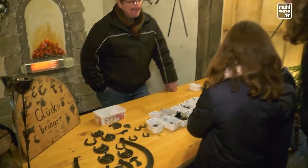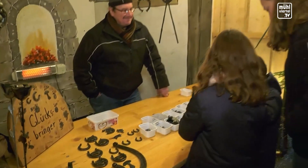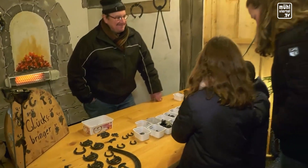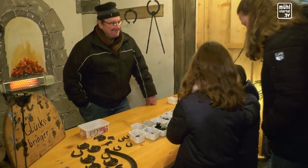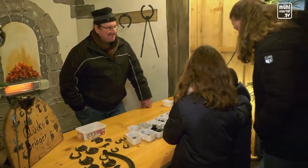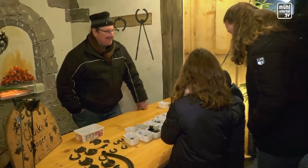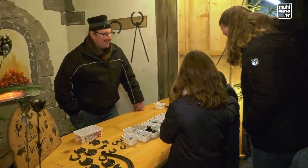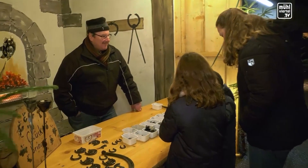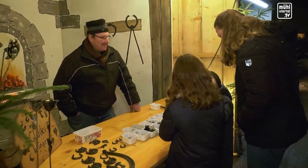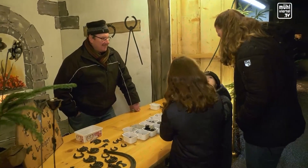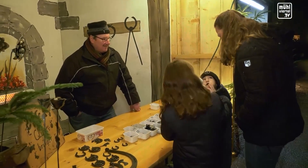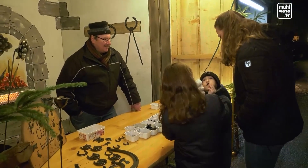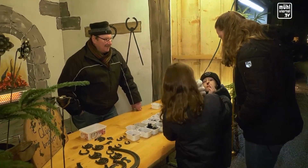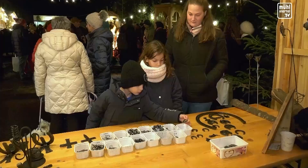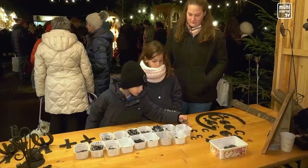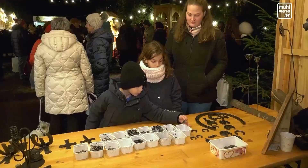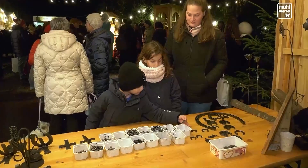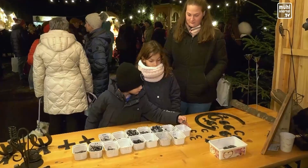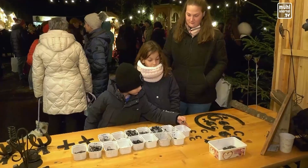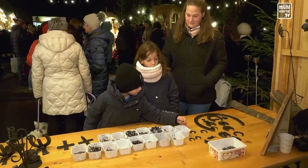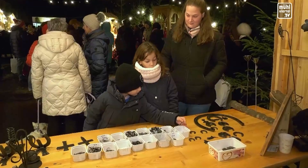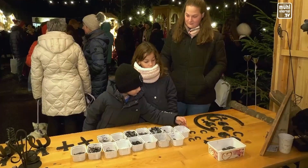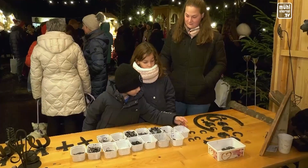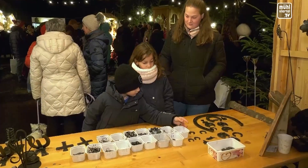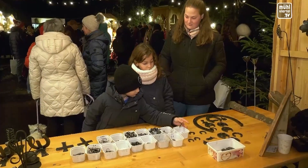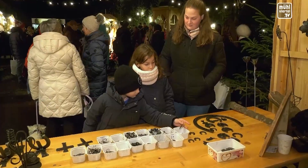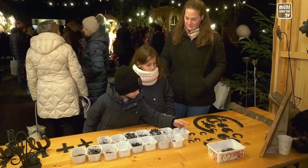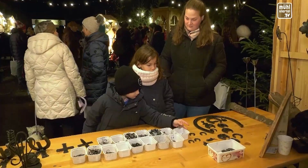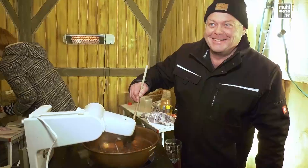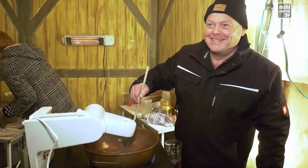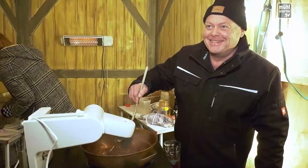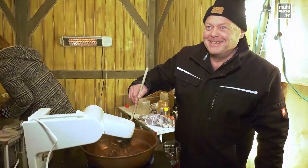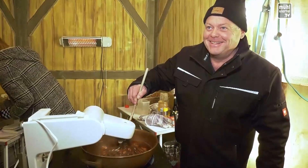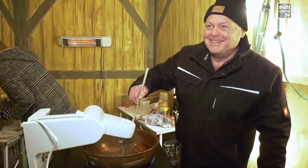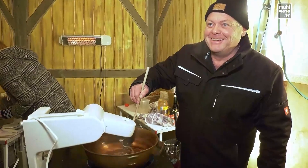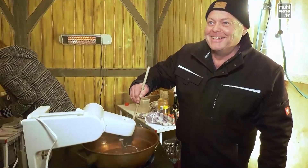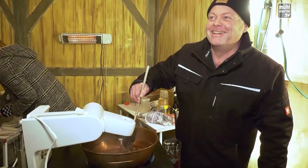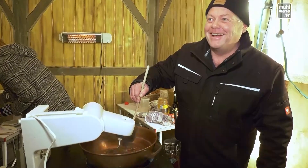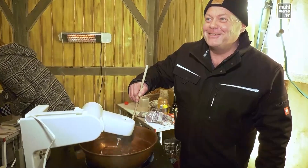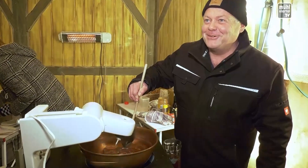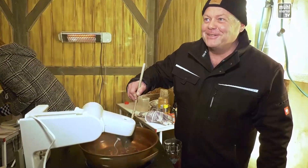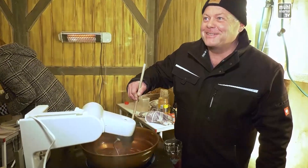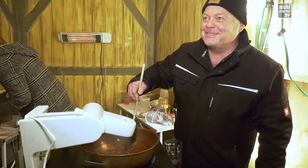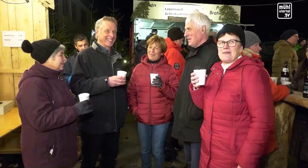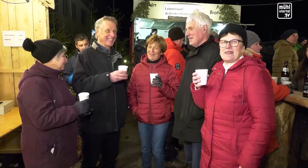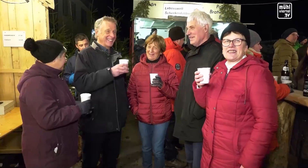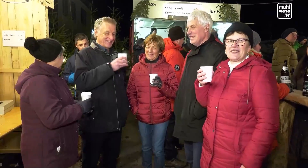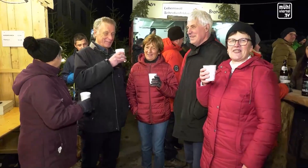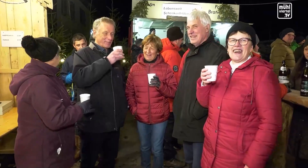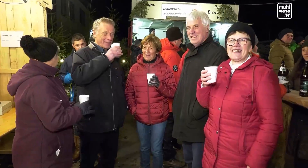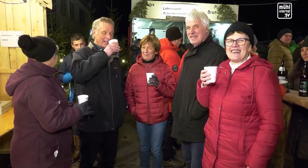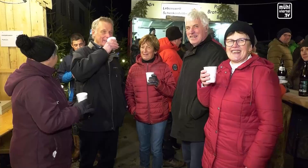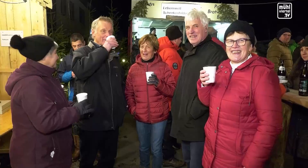wenn man da schaut, was sie dir da für eine Mühe geben, dann würde ich das super machen. Die Stimmung, wie alle gelöst haben und wie jeder da seinen Bund